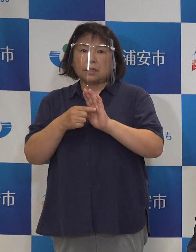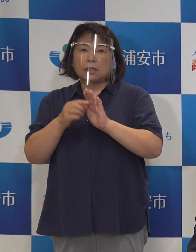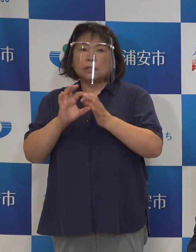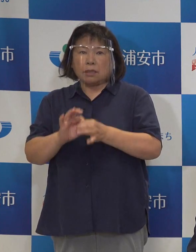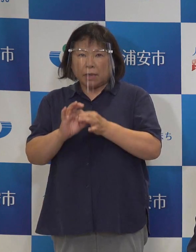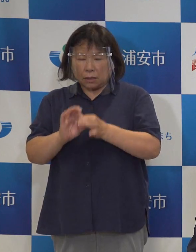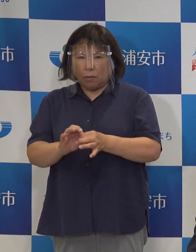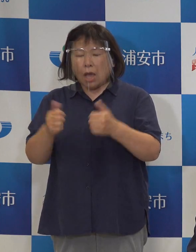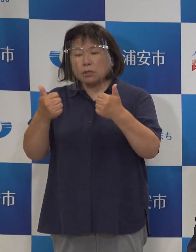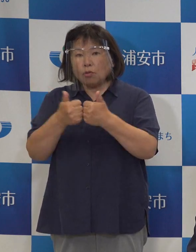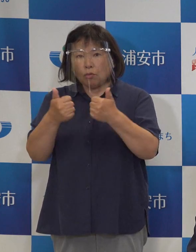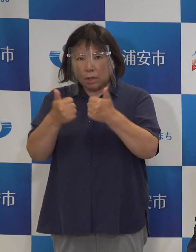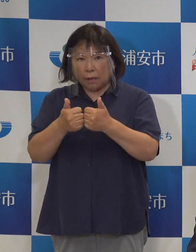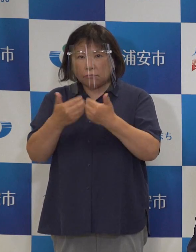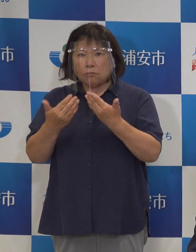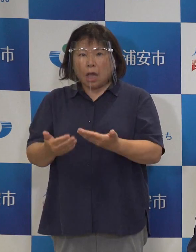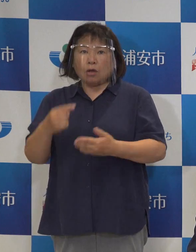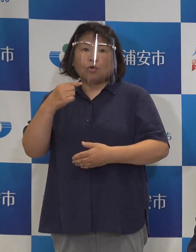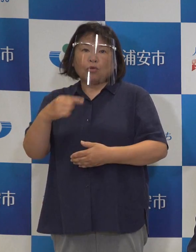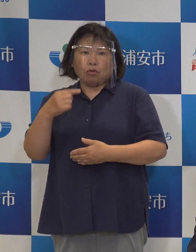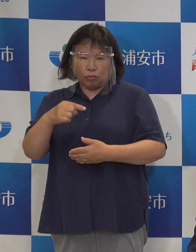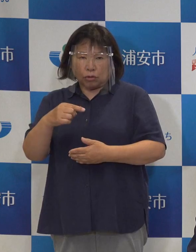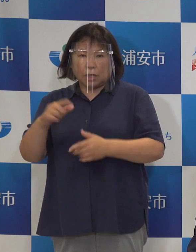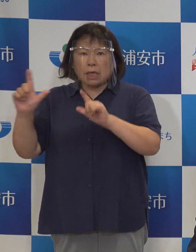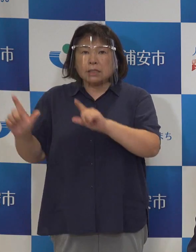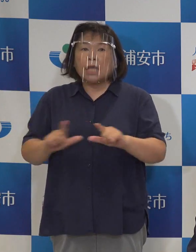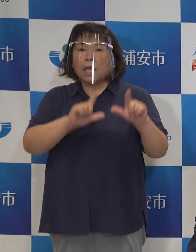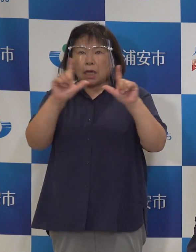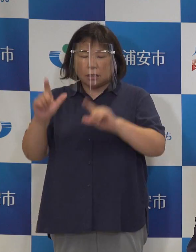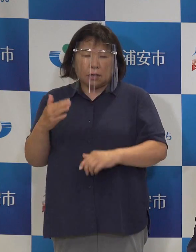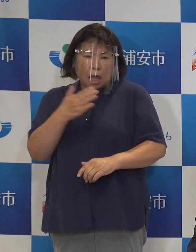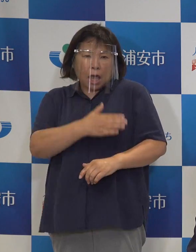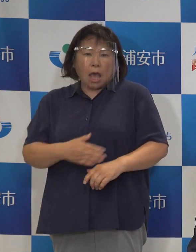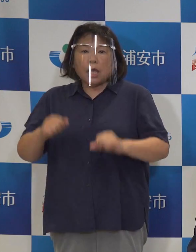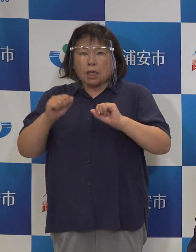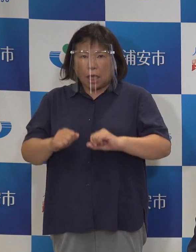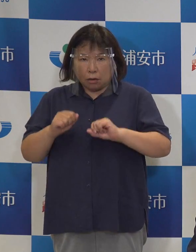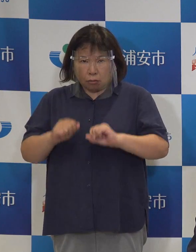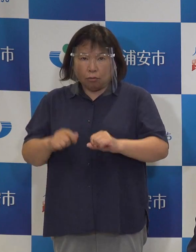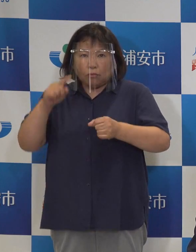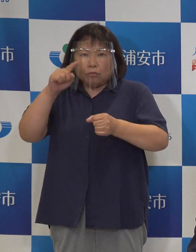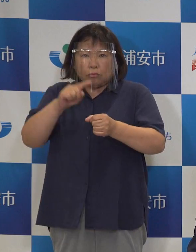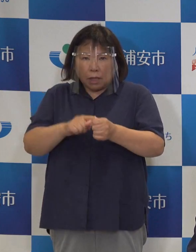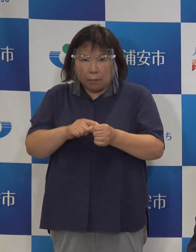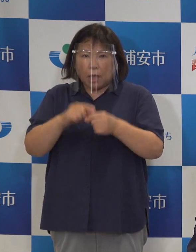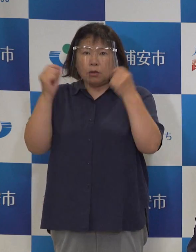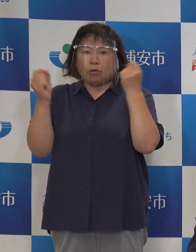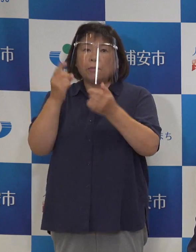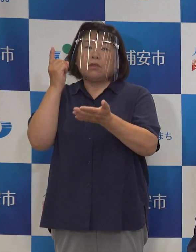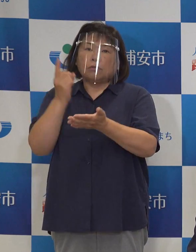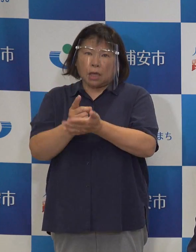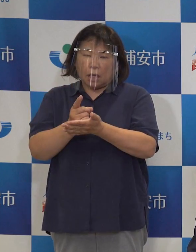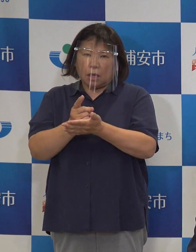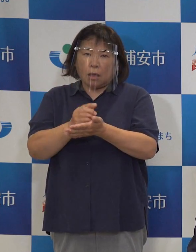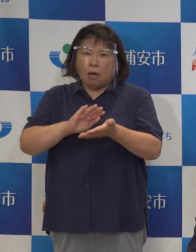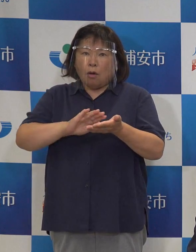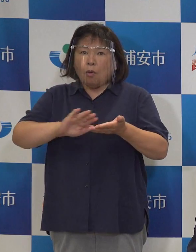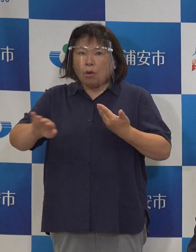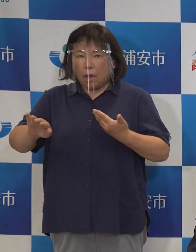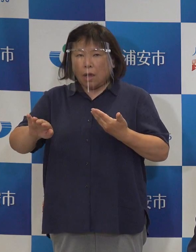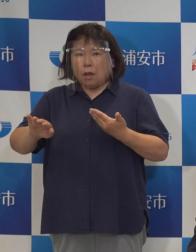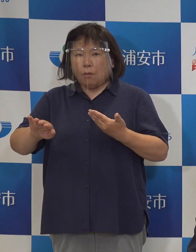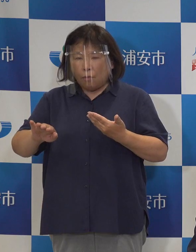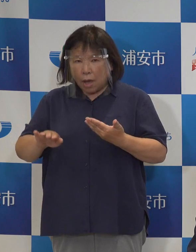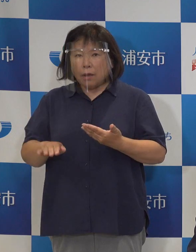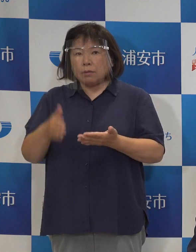や学校教育生活や健康維持のために必要な事業を飲みとしその他のイベント等は